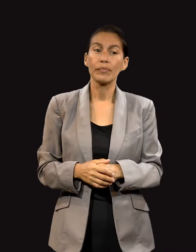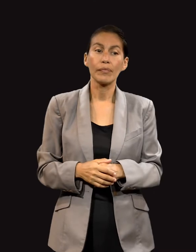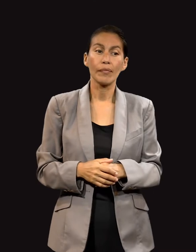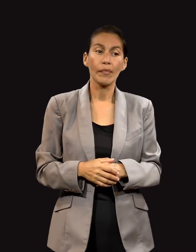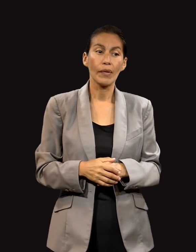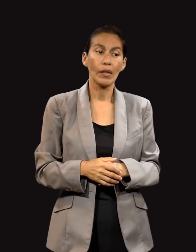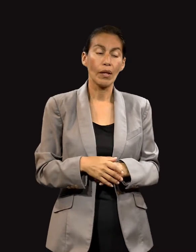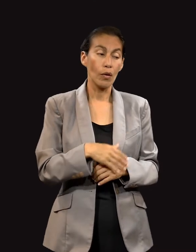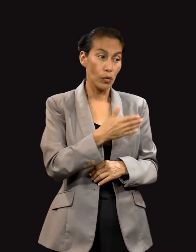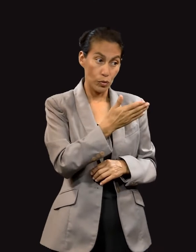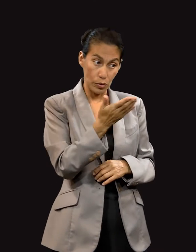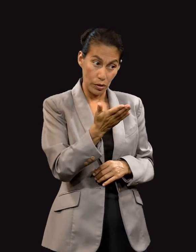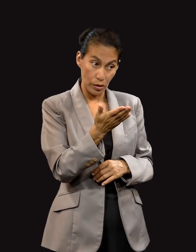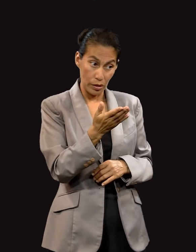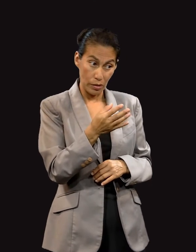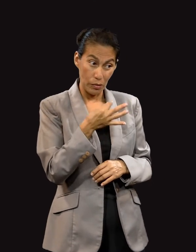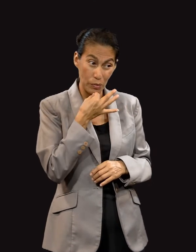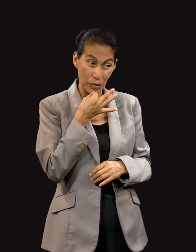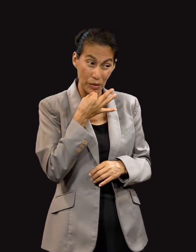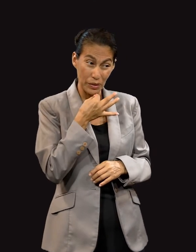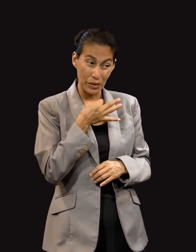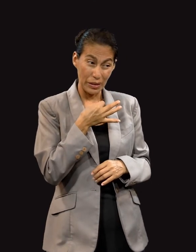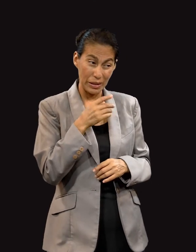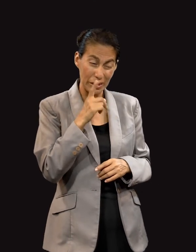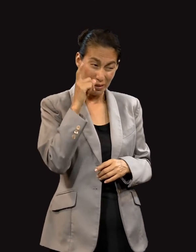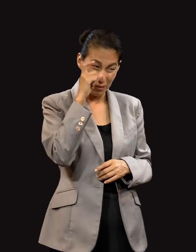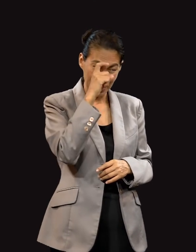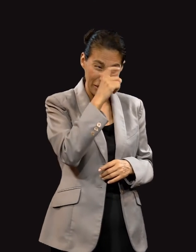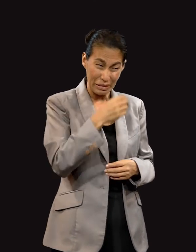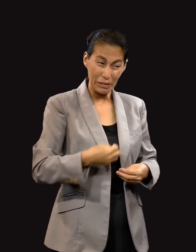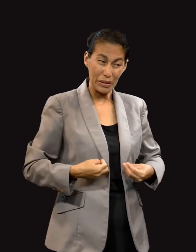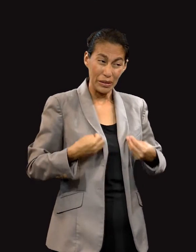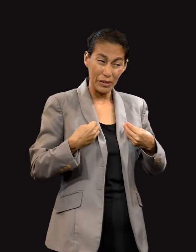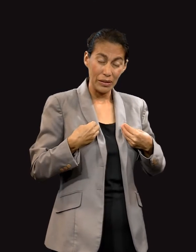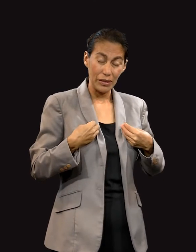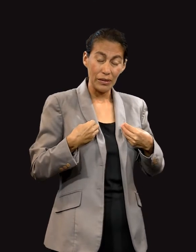Ustedes han vivido momentos muy difíciles. Sí.